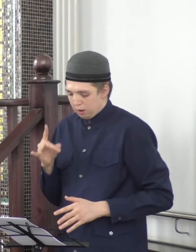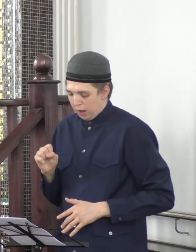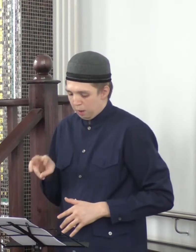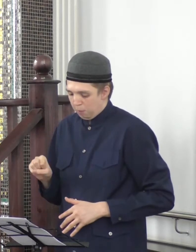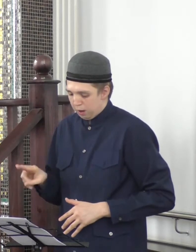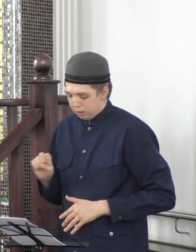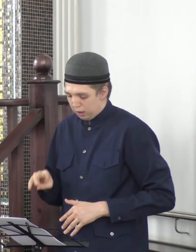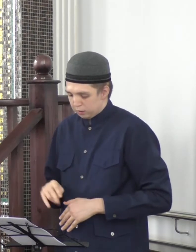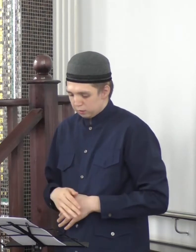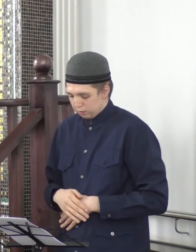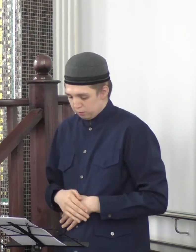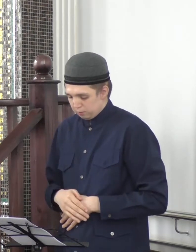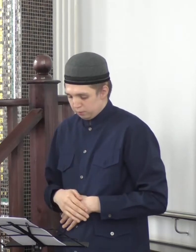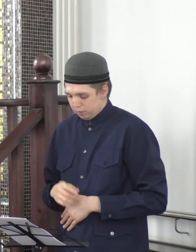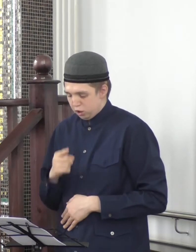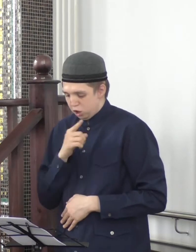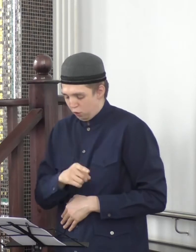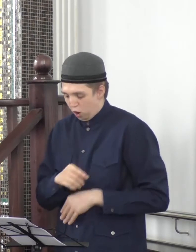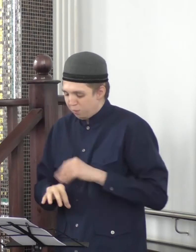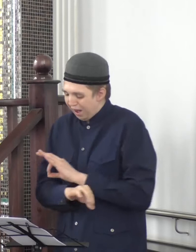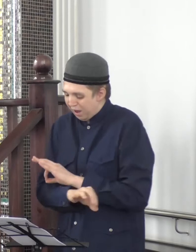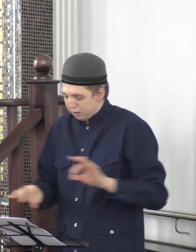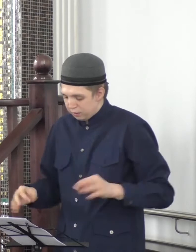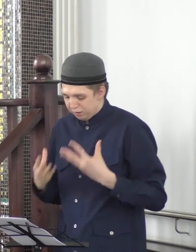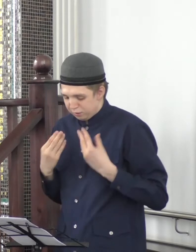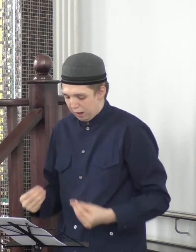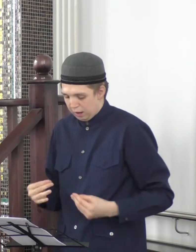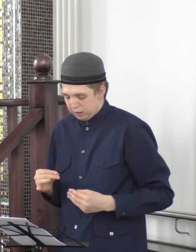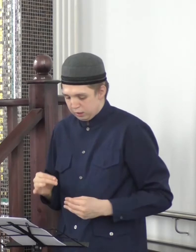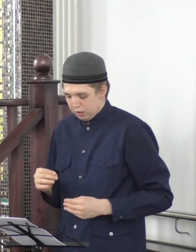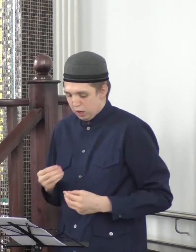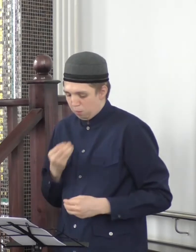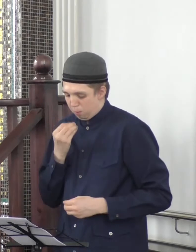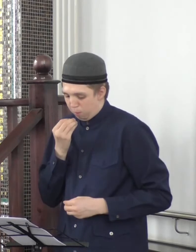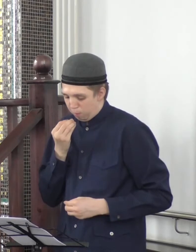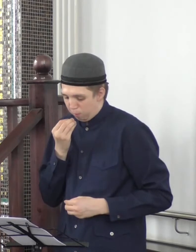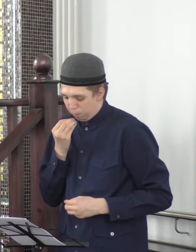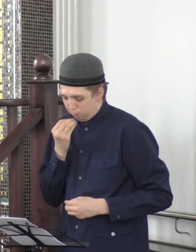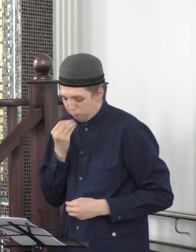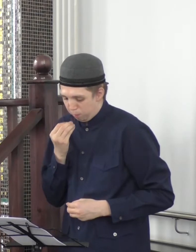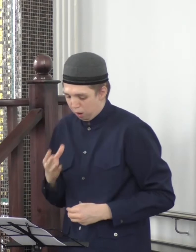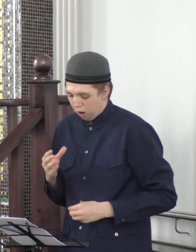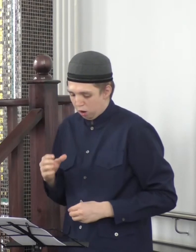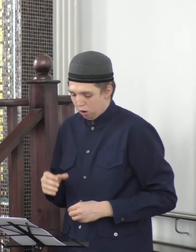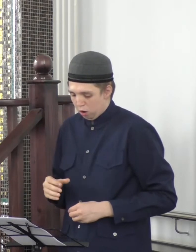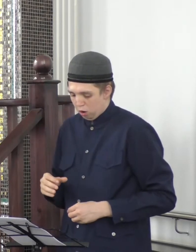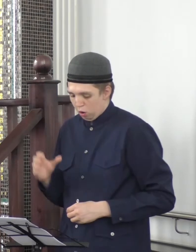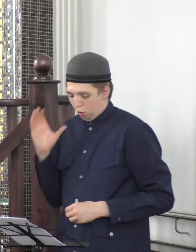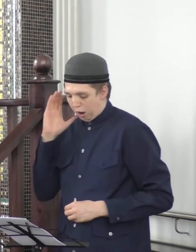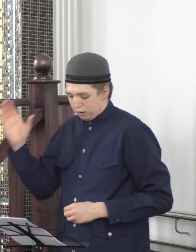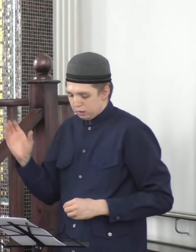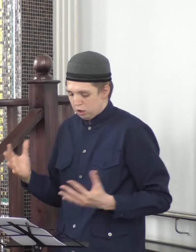етсін. Рамазан айы гірләп узды, ифтарлар, таравихлар, садақалар,